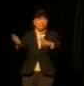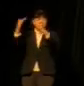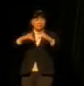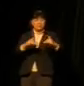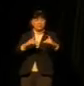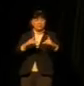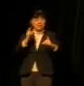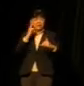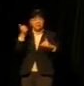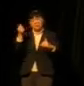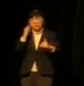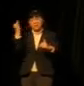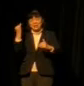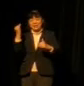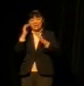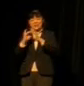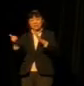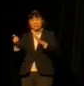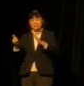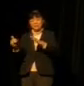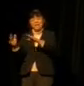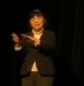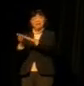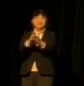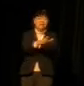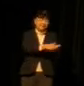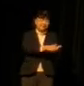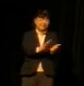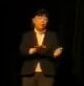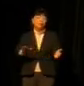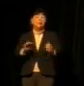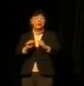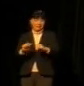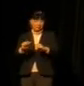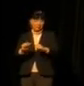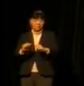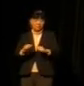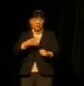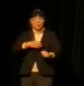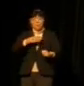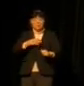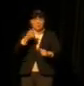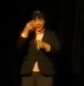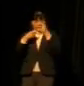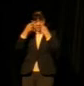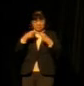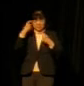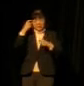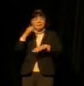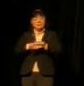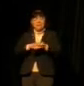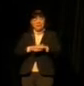ん家族の人が亡くなったっていう子供がいます。それで不安、悲しみの感じ方は子供によ